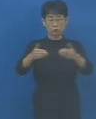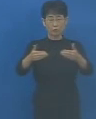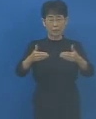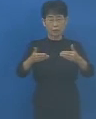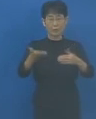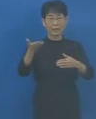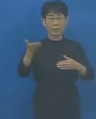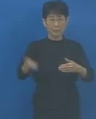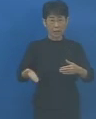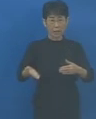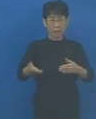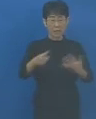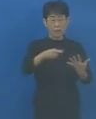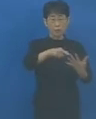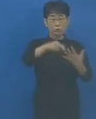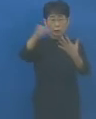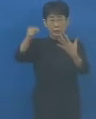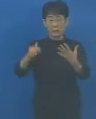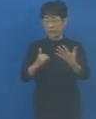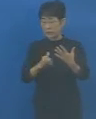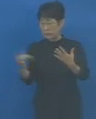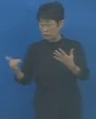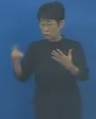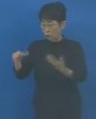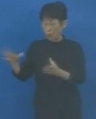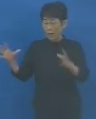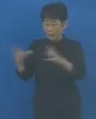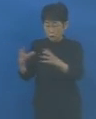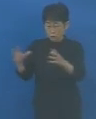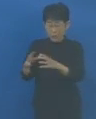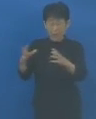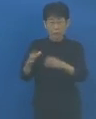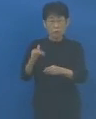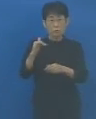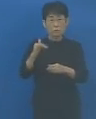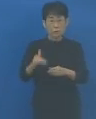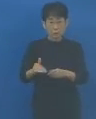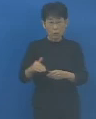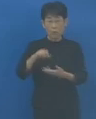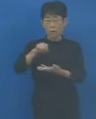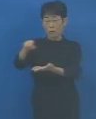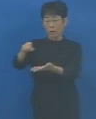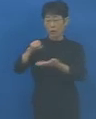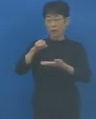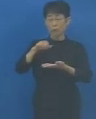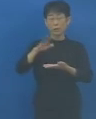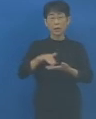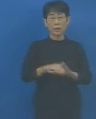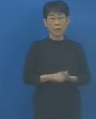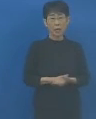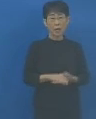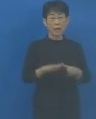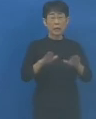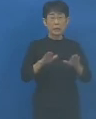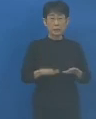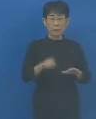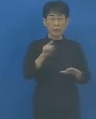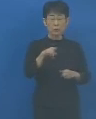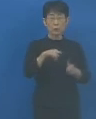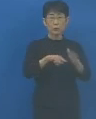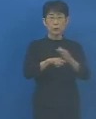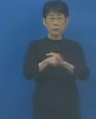ると、こういう、声が寄せられたところであります。まあ、現在、そうした意味